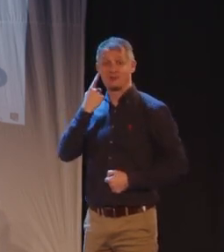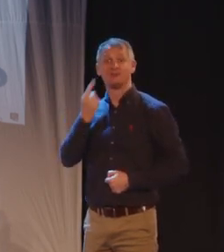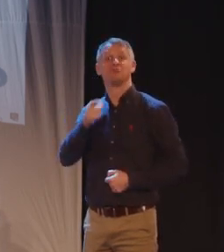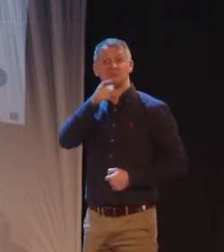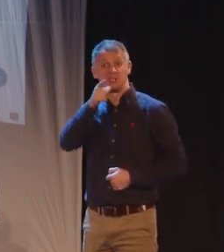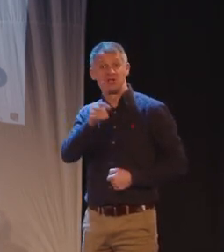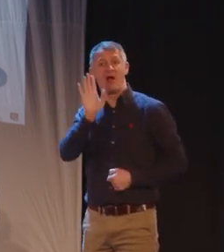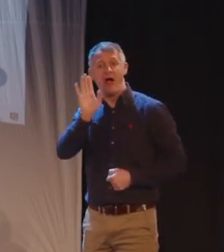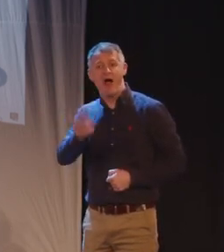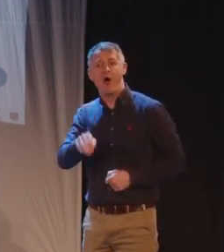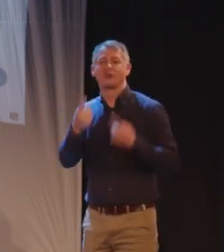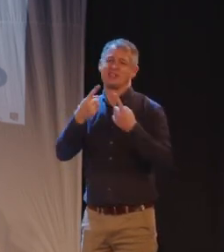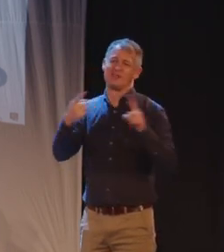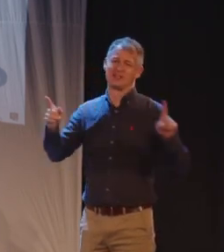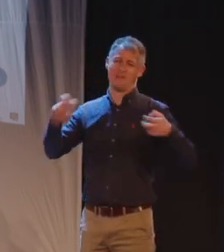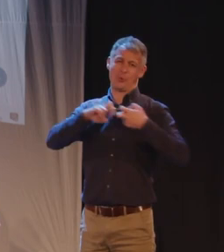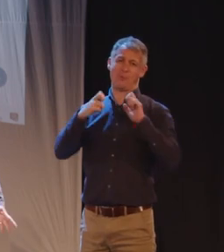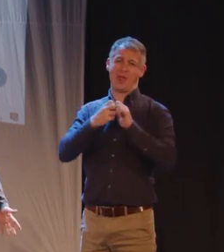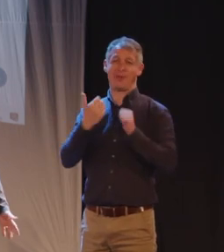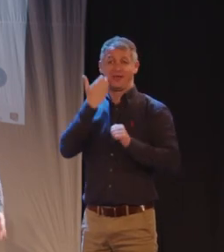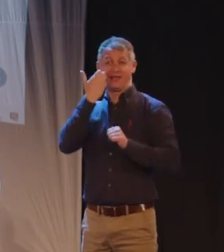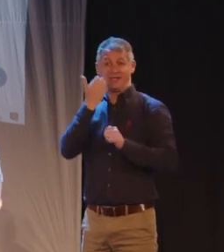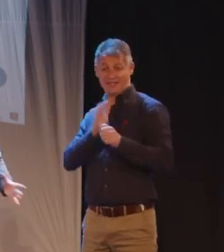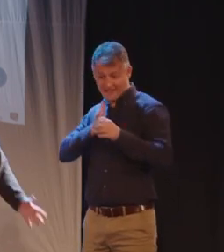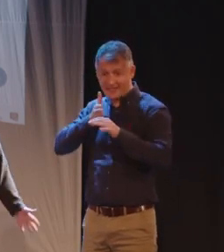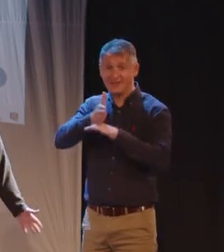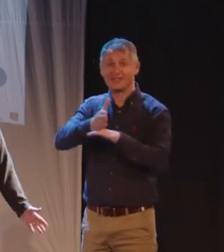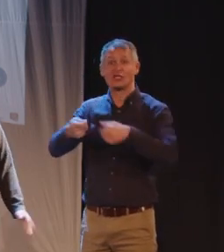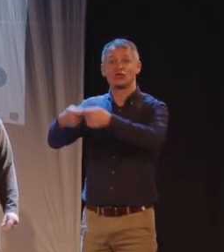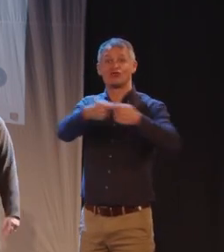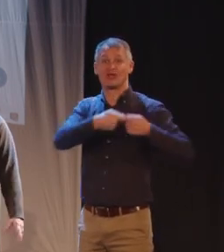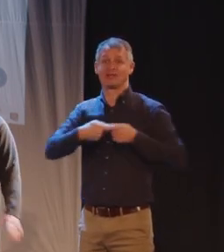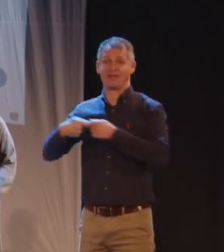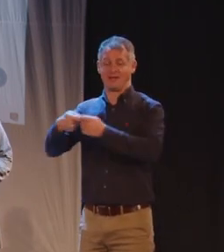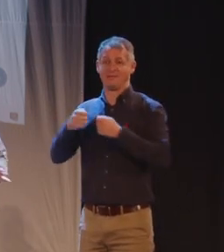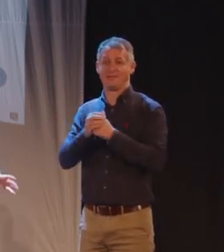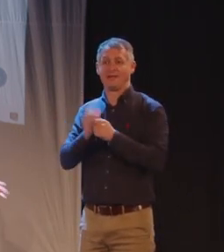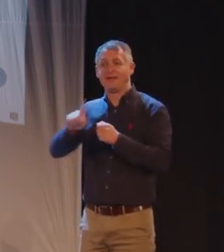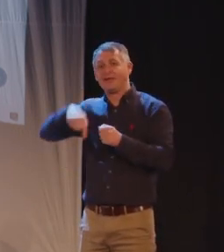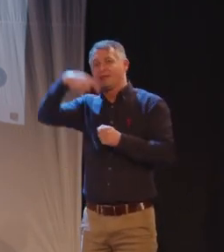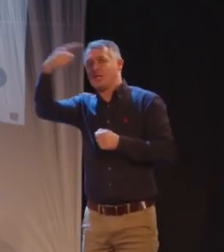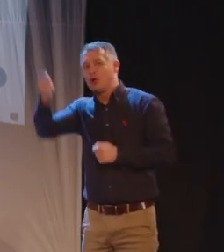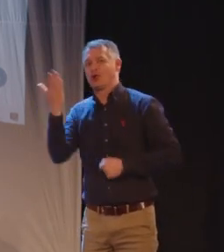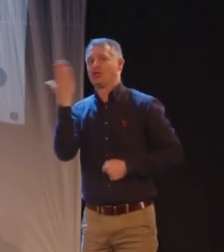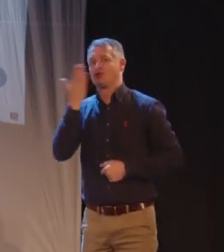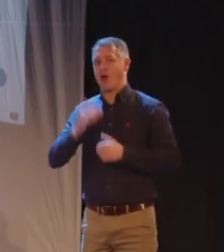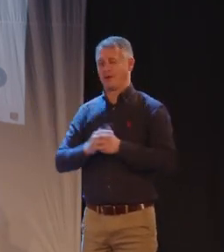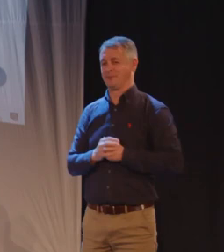întâmpină diferite probleme când ies în societate, dincolo de cadrul școlii